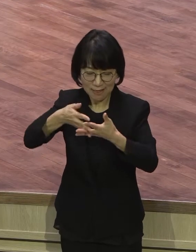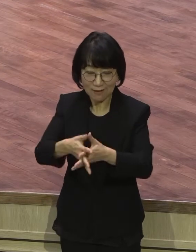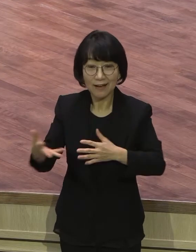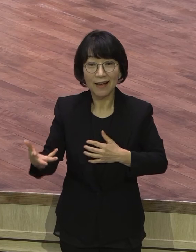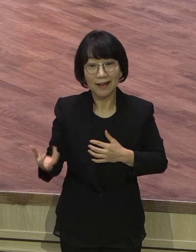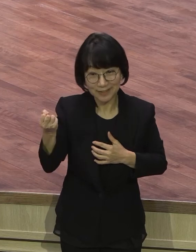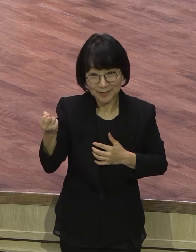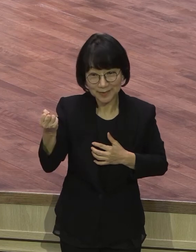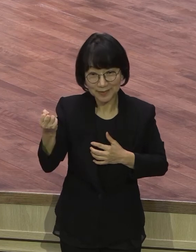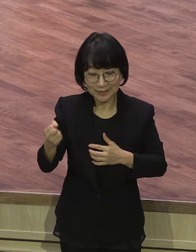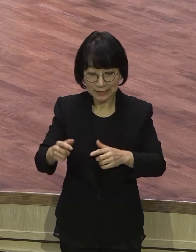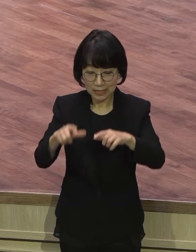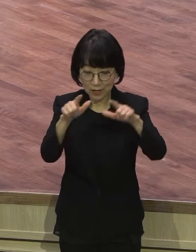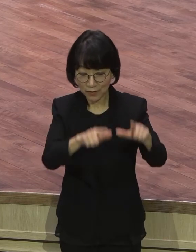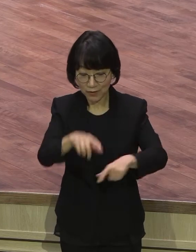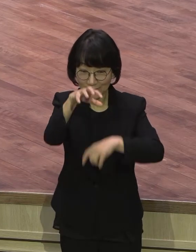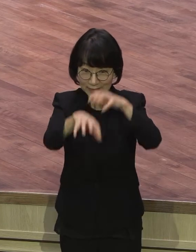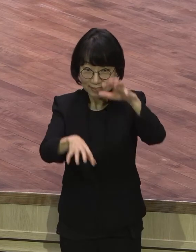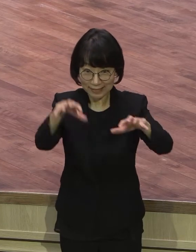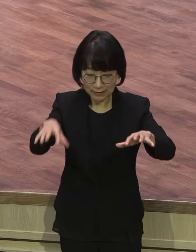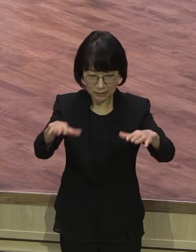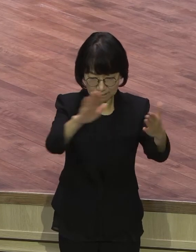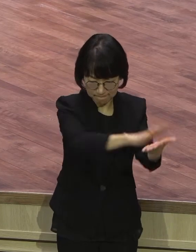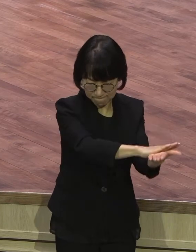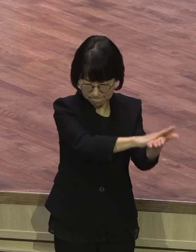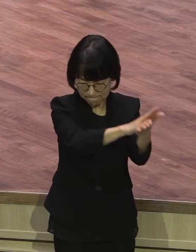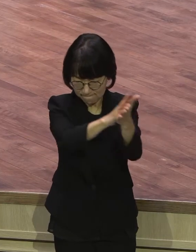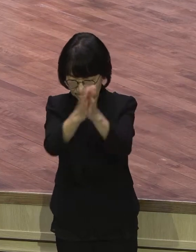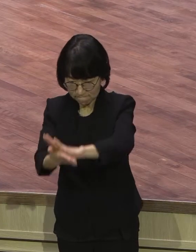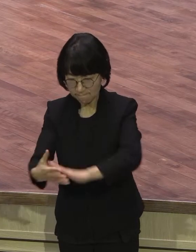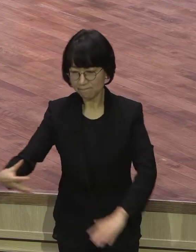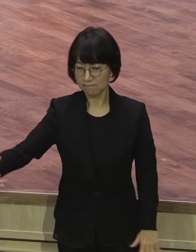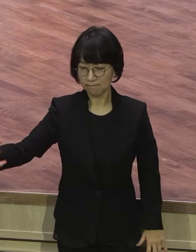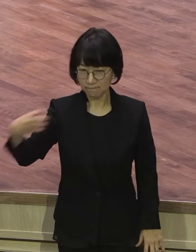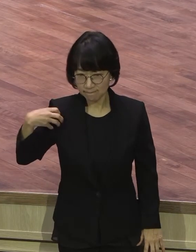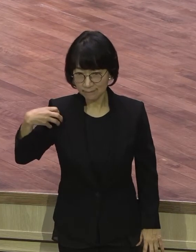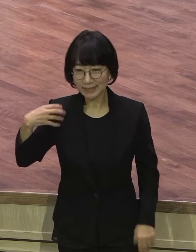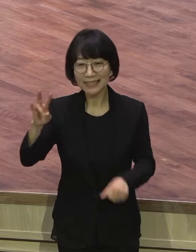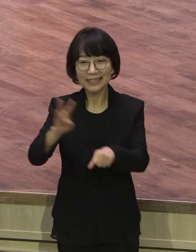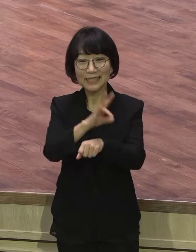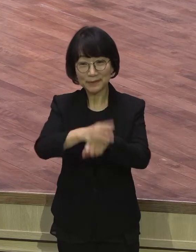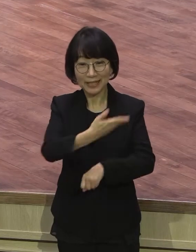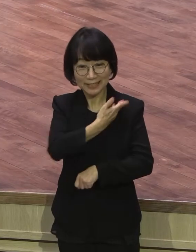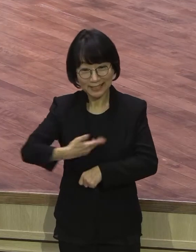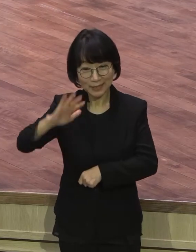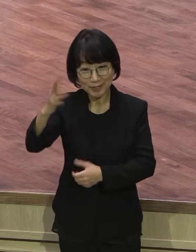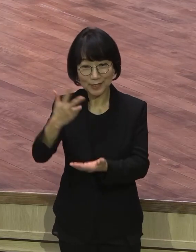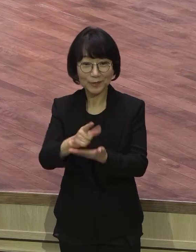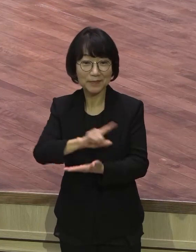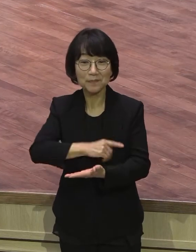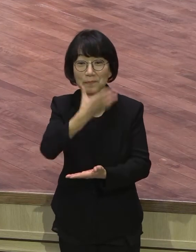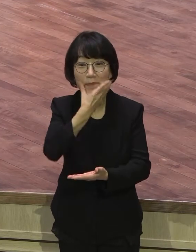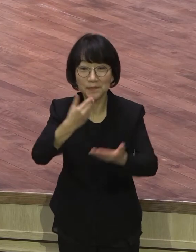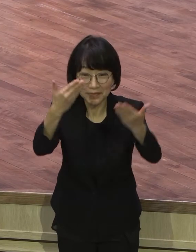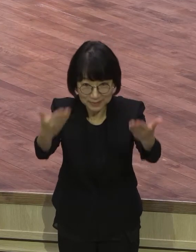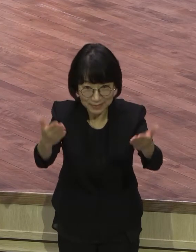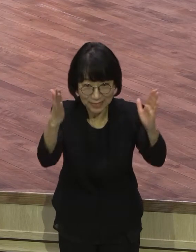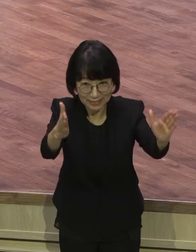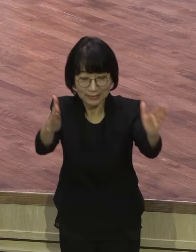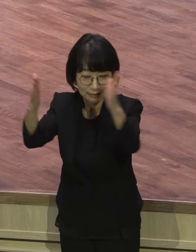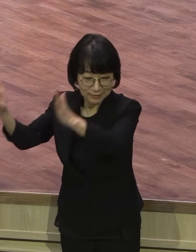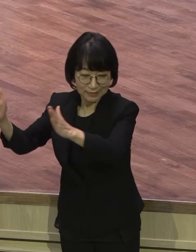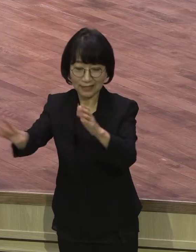현장에서 변화의 주도자, 입사체자로 다 쓰임받기를 죄물로 축복합니다. 그럼 첫째로 삶의